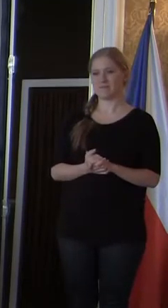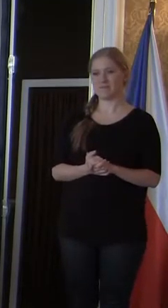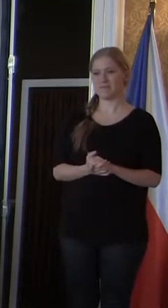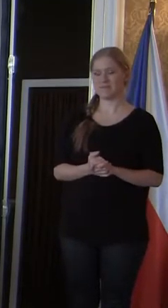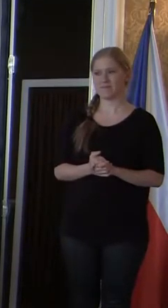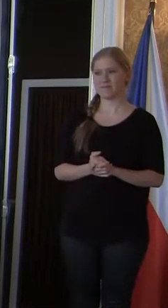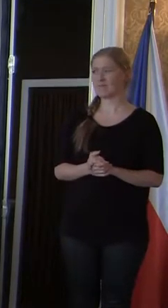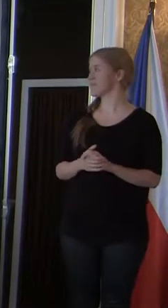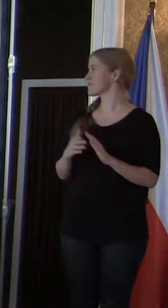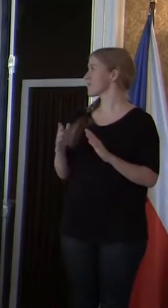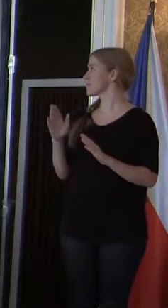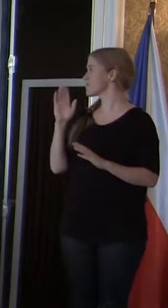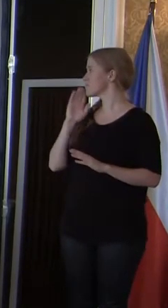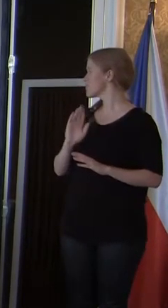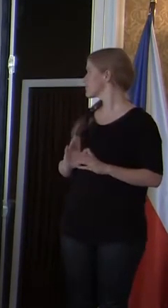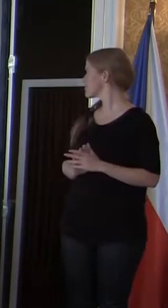tísni, aby nám něco pustili.